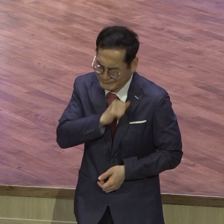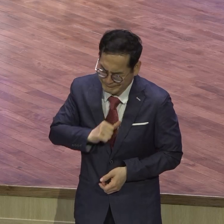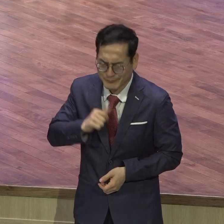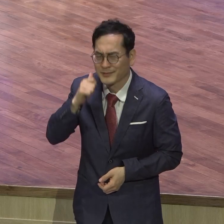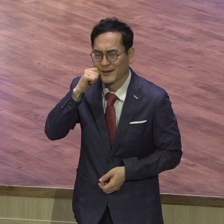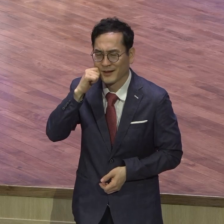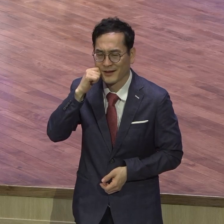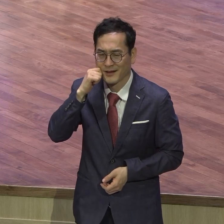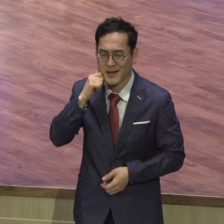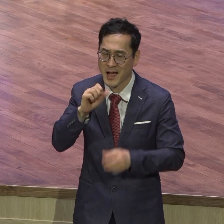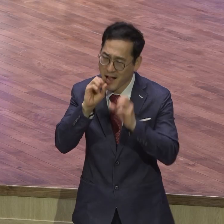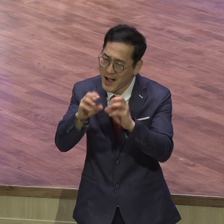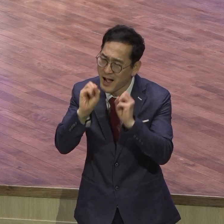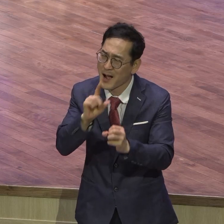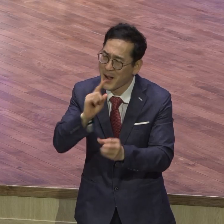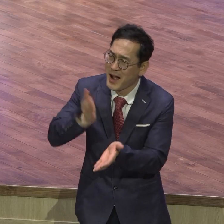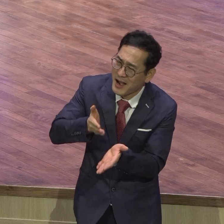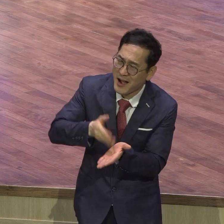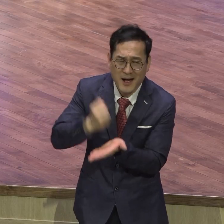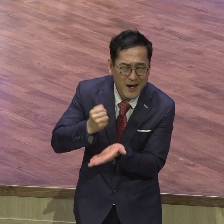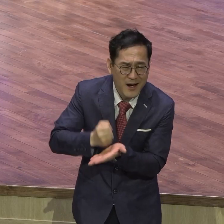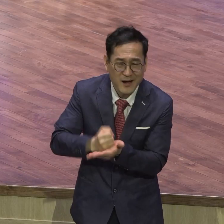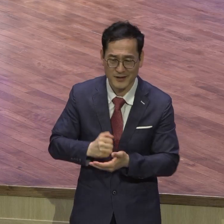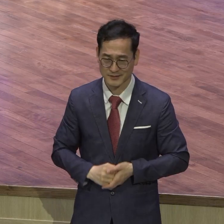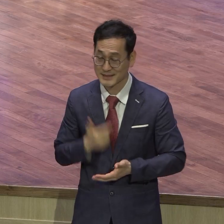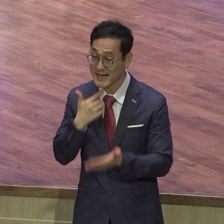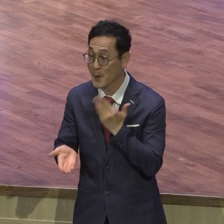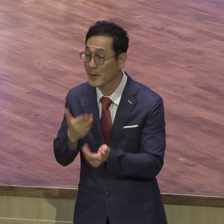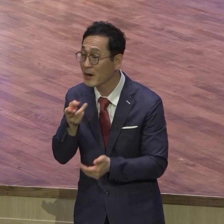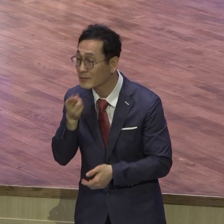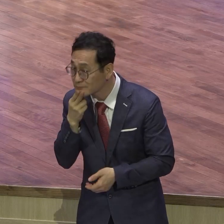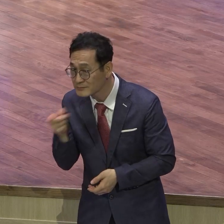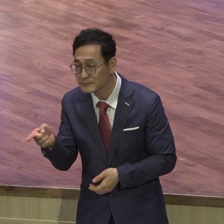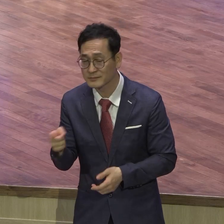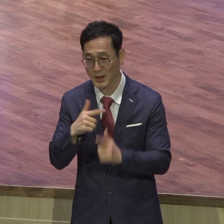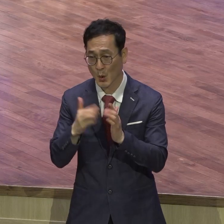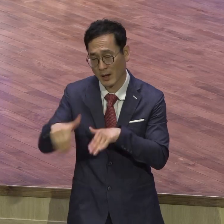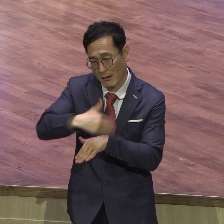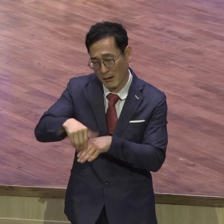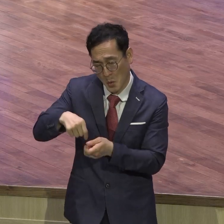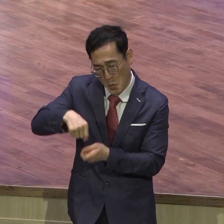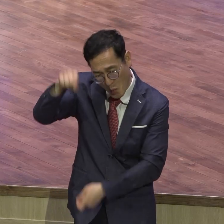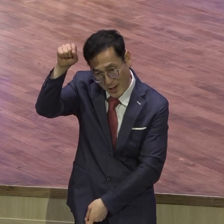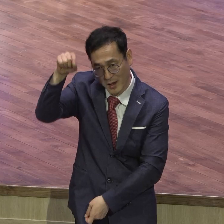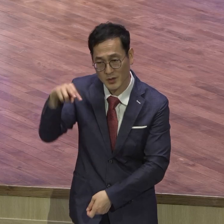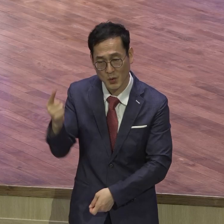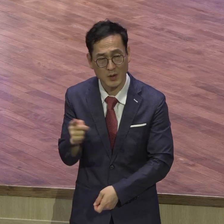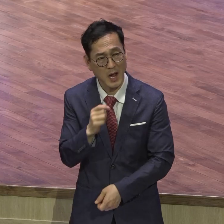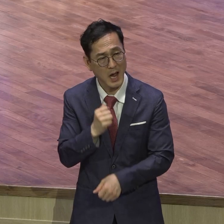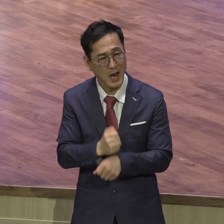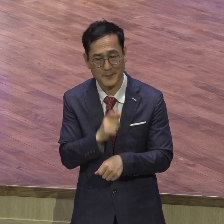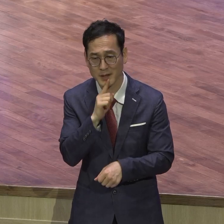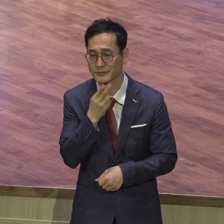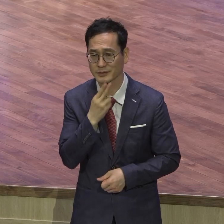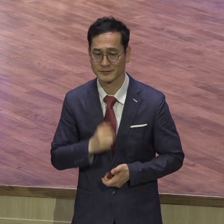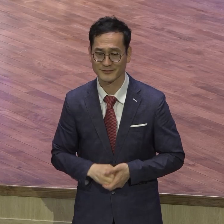되니까 말을 하게 된단 말이에요 그런데 체험 없는 사람은 교회를 오래 다녀도 할 말이 없어요